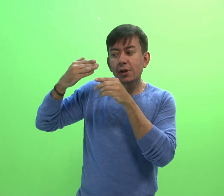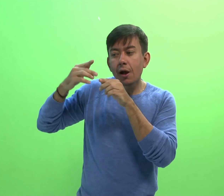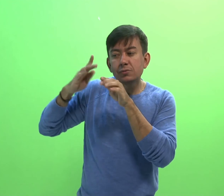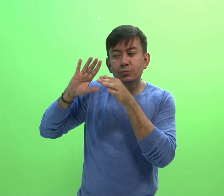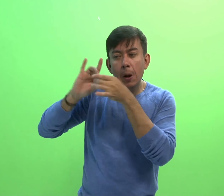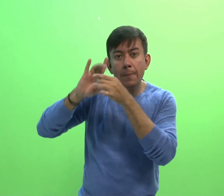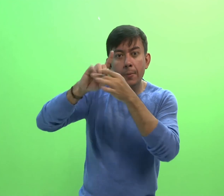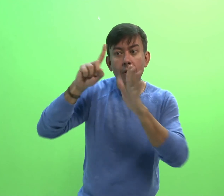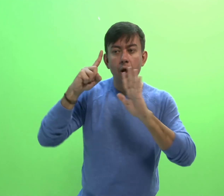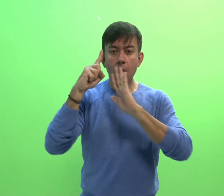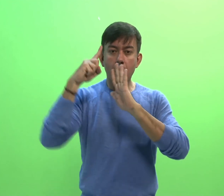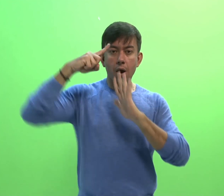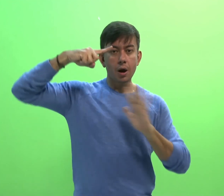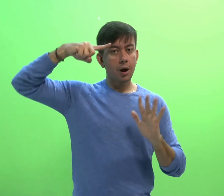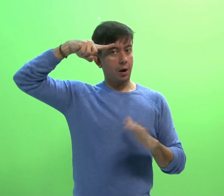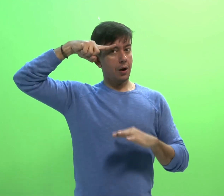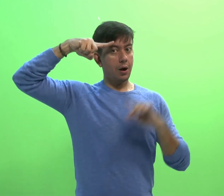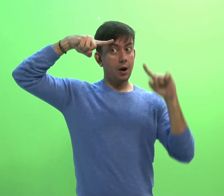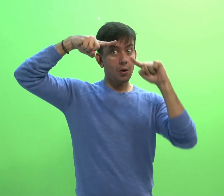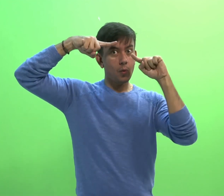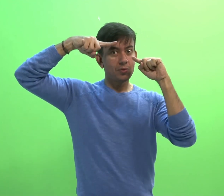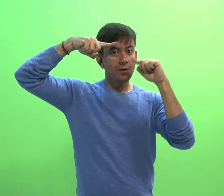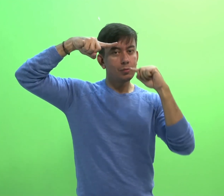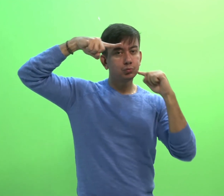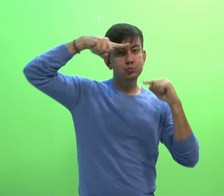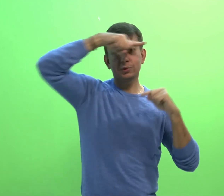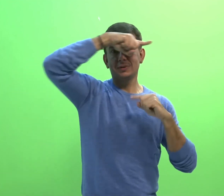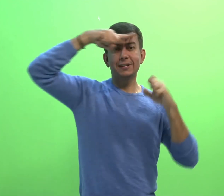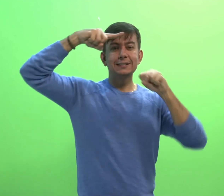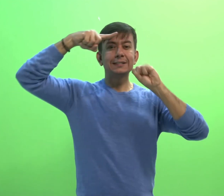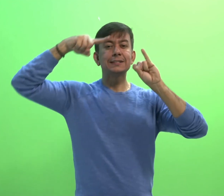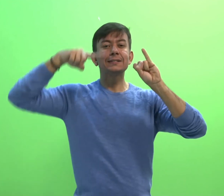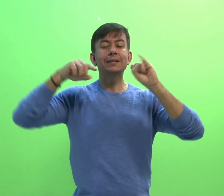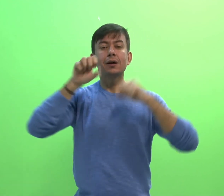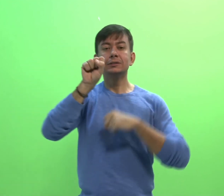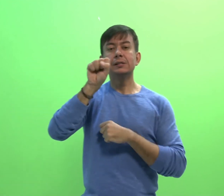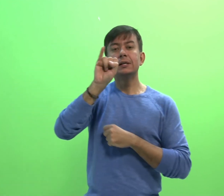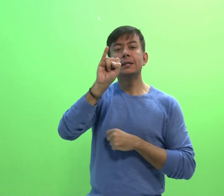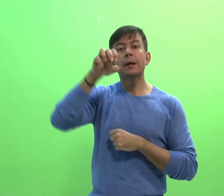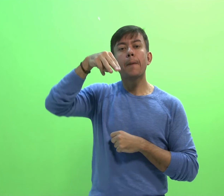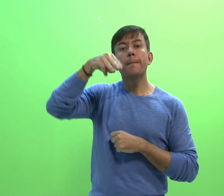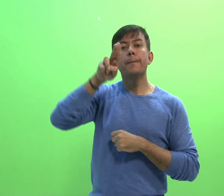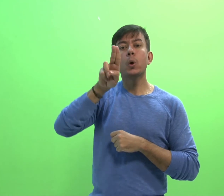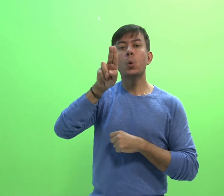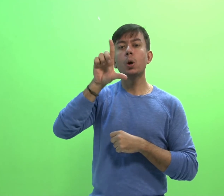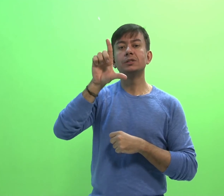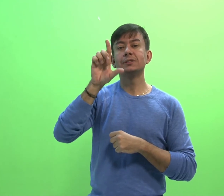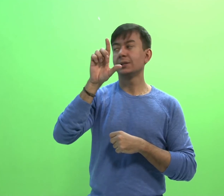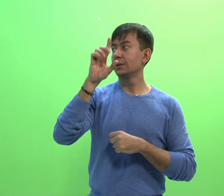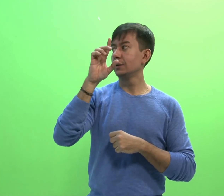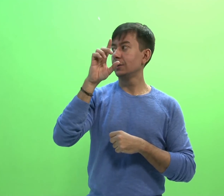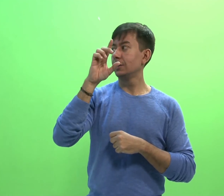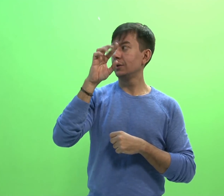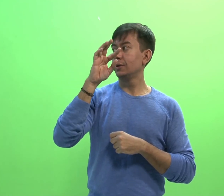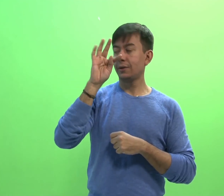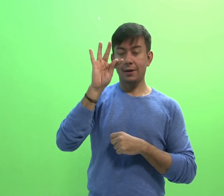elencados as regras. Tem o sinal, tem o movimento, tem a locação. Então, é